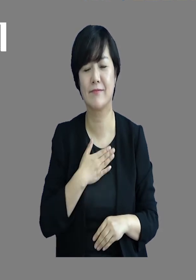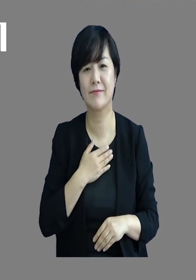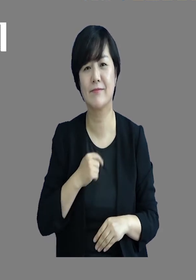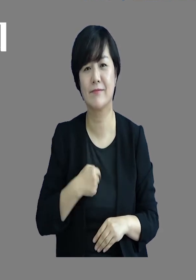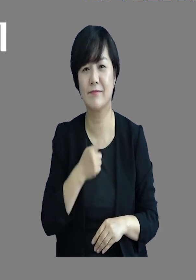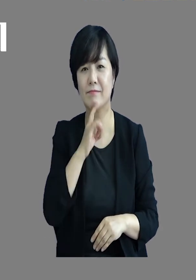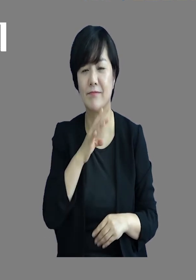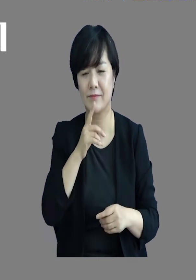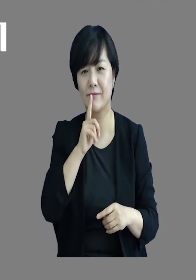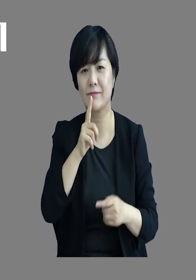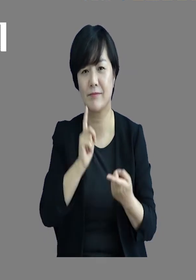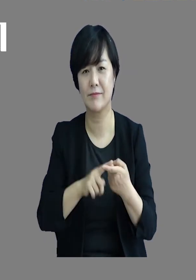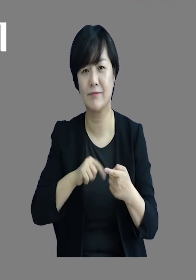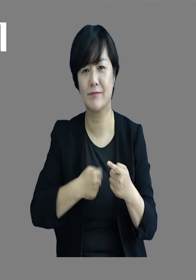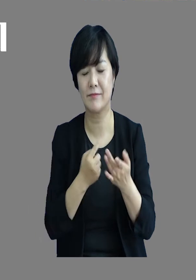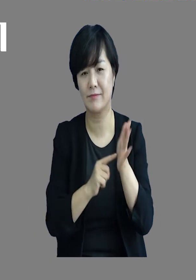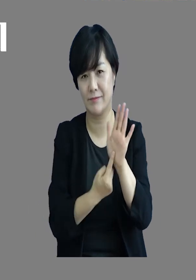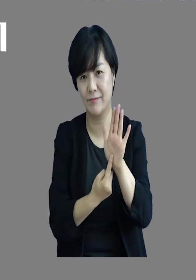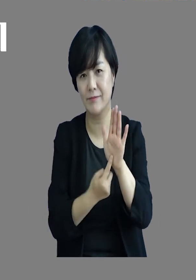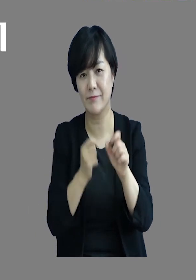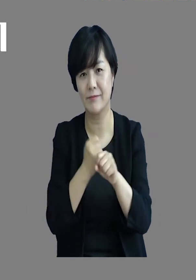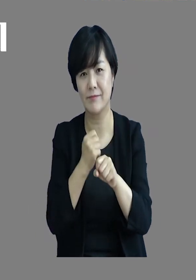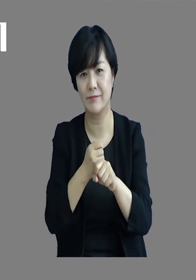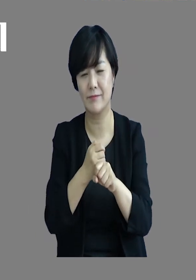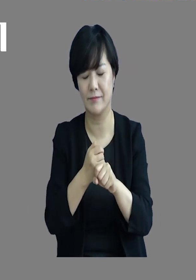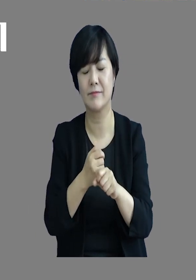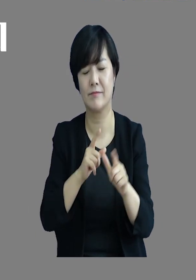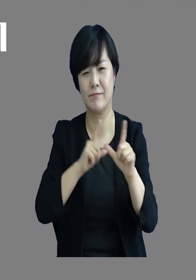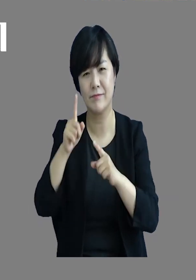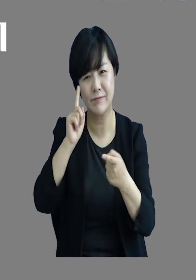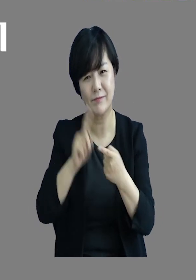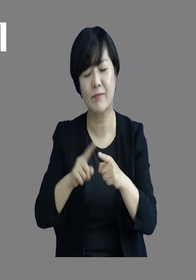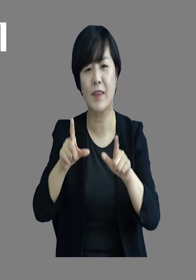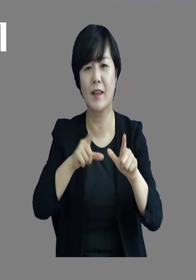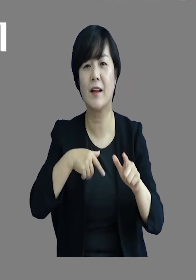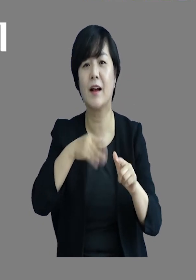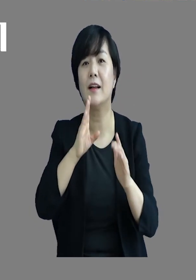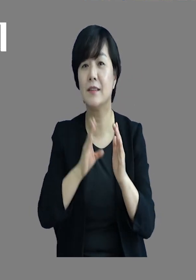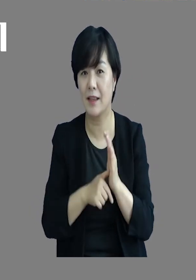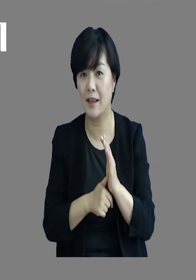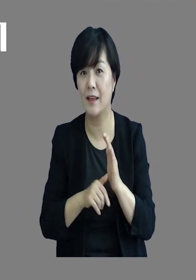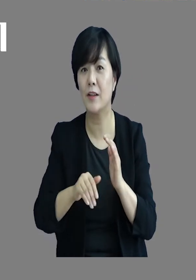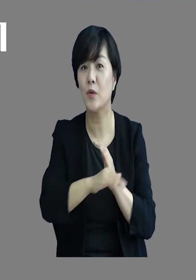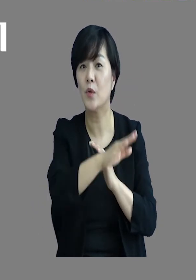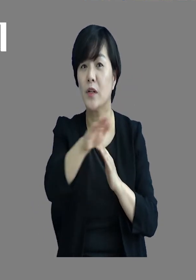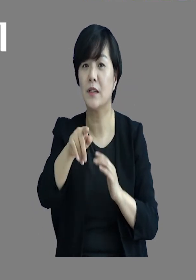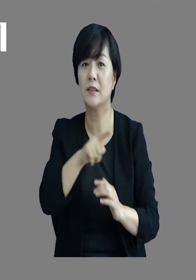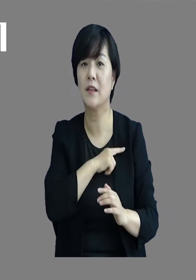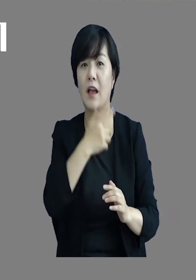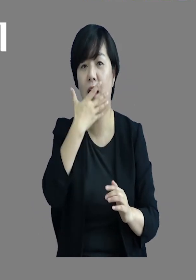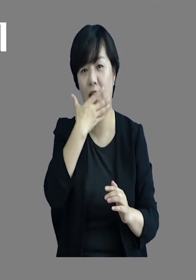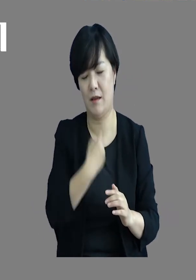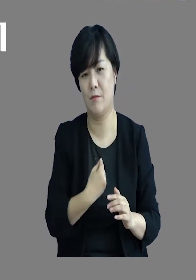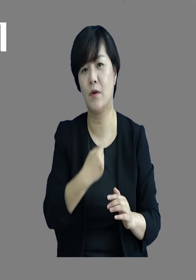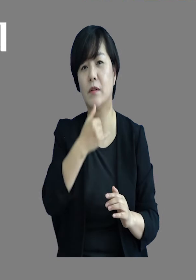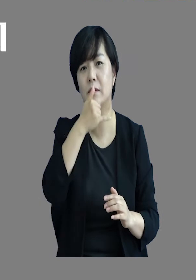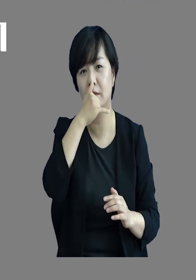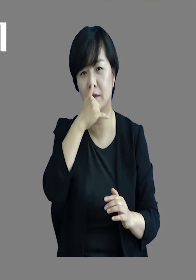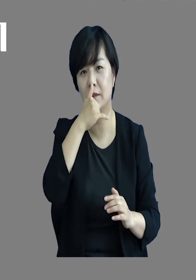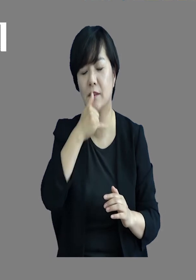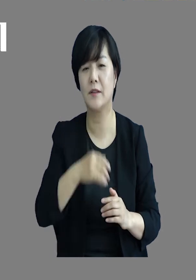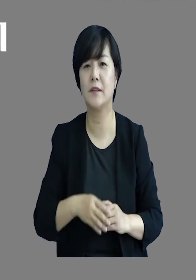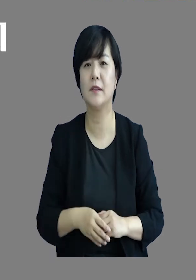자신만의 언어로 스스로를 표현하고 있는 모습 그대로 살아갈 때 우리는 가장 행복한 것